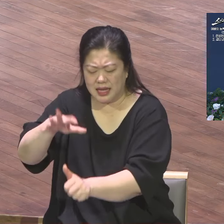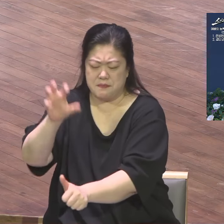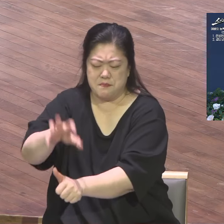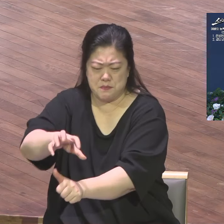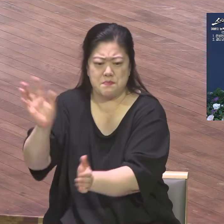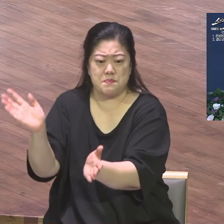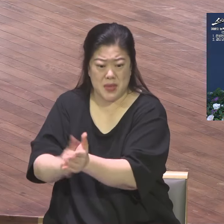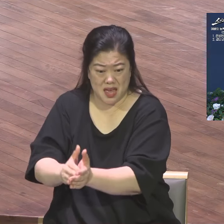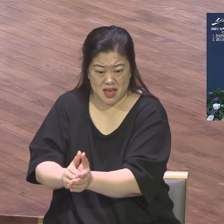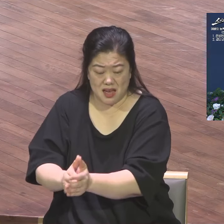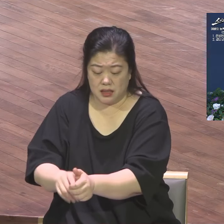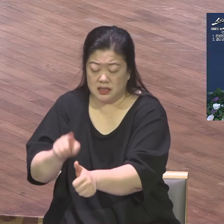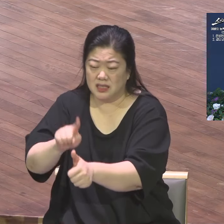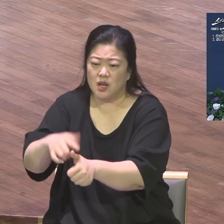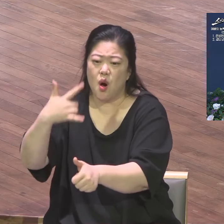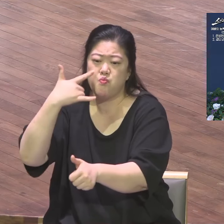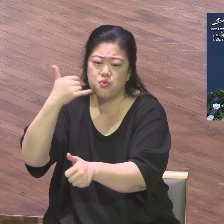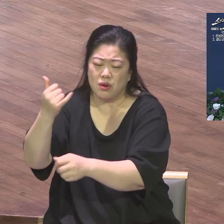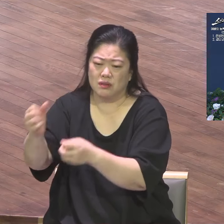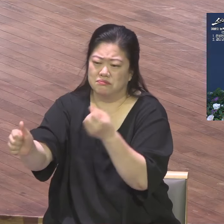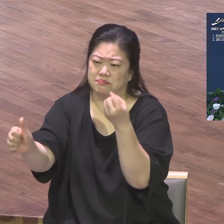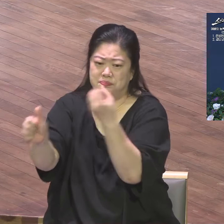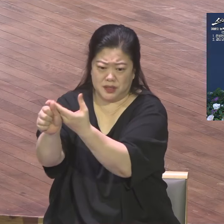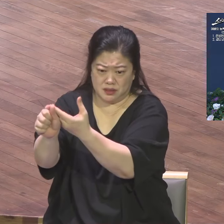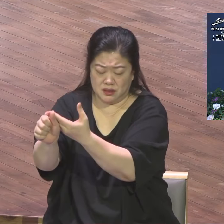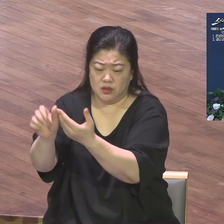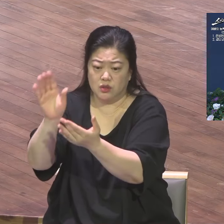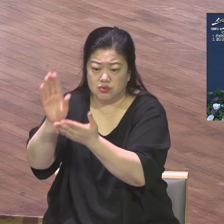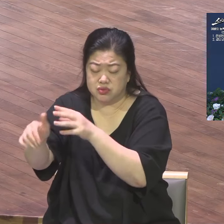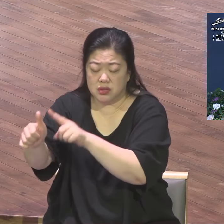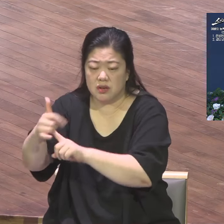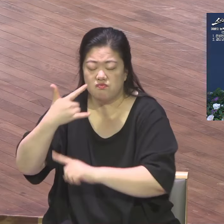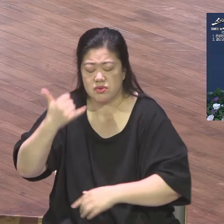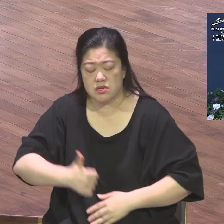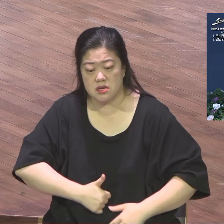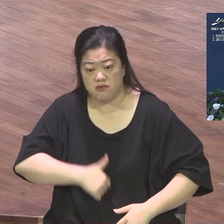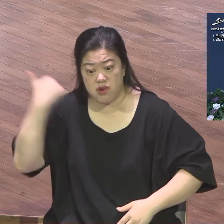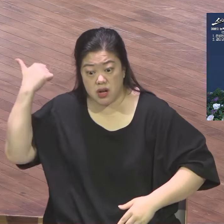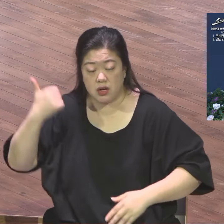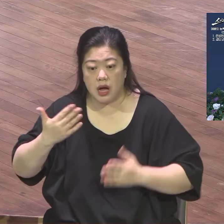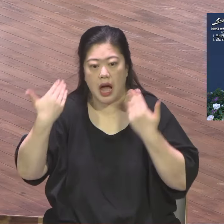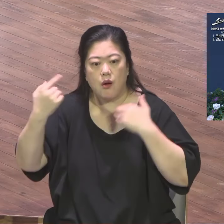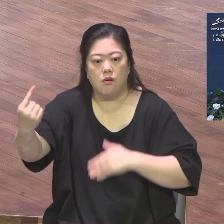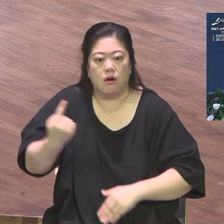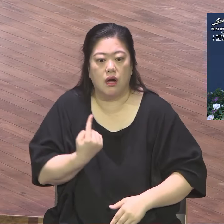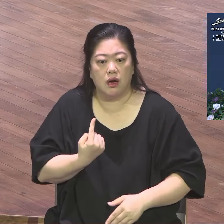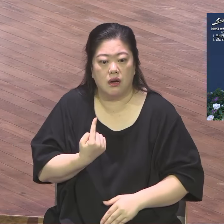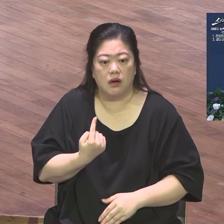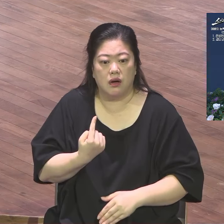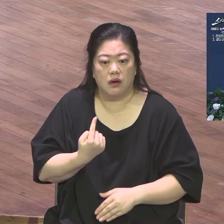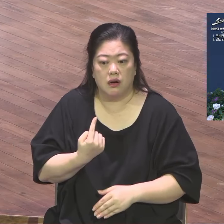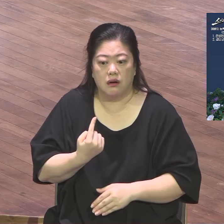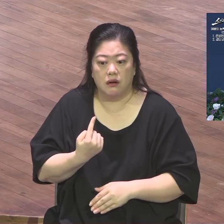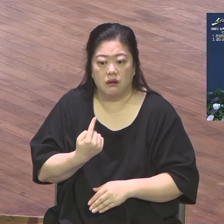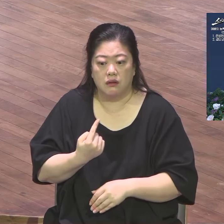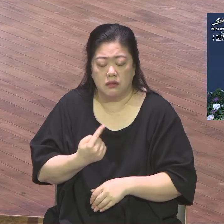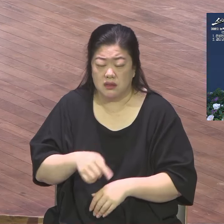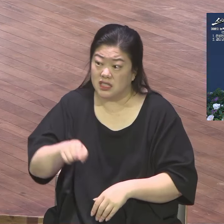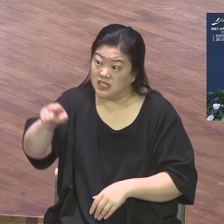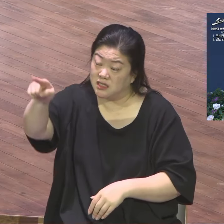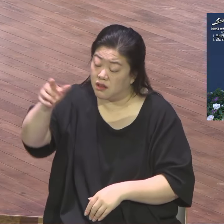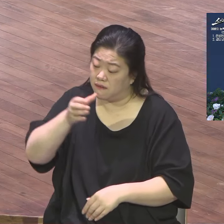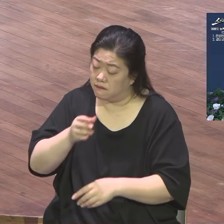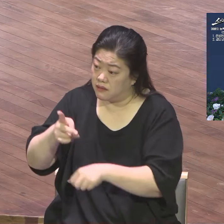왔더라고. 억울하잖아요. 아, 교사가 29년 동안 뭐 잘못된 게 뭐겠어? 잘하라고. 나도